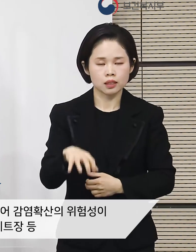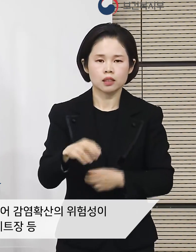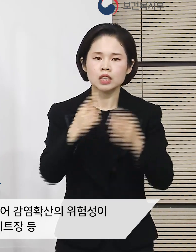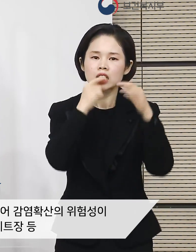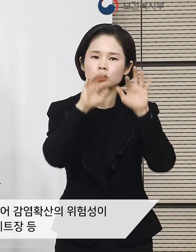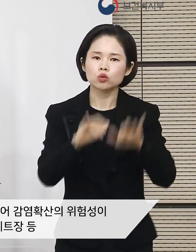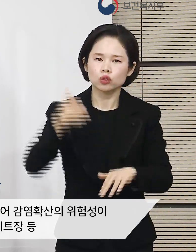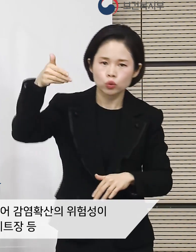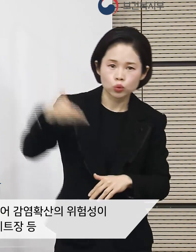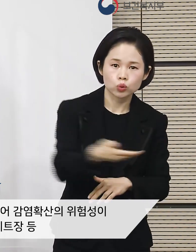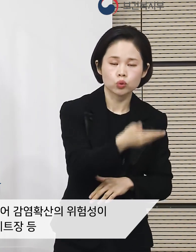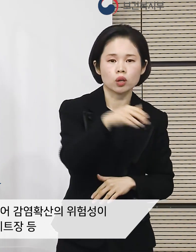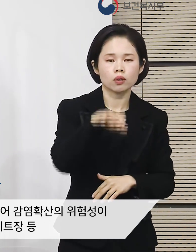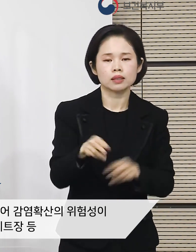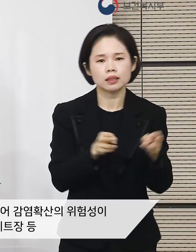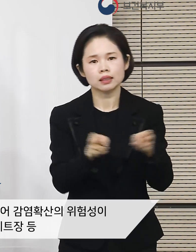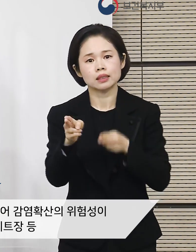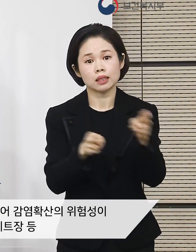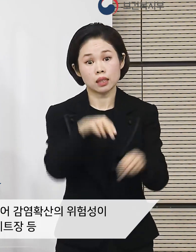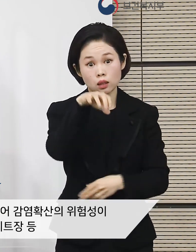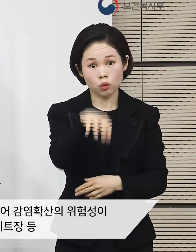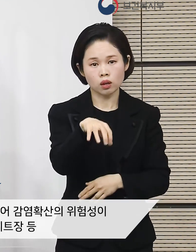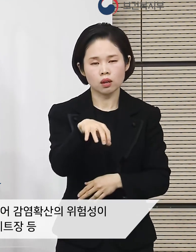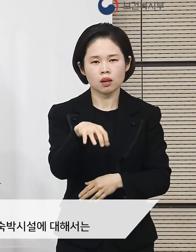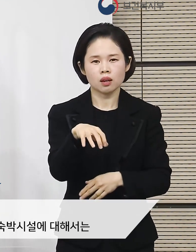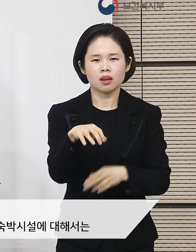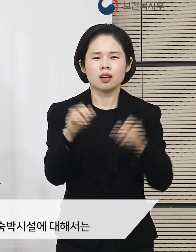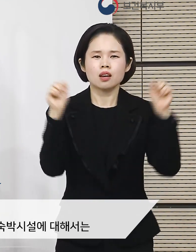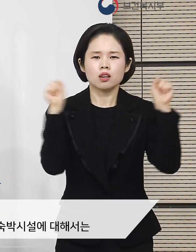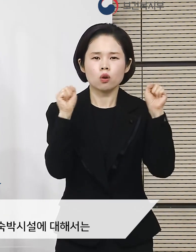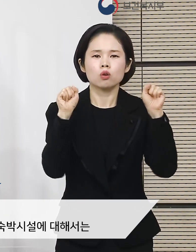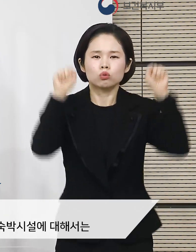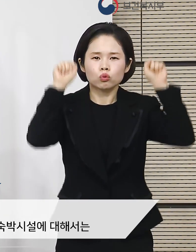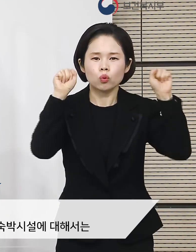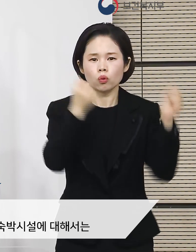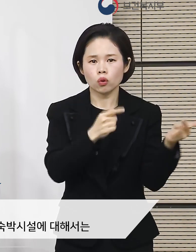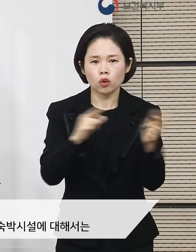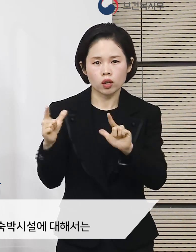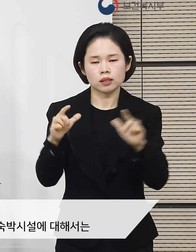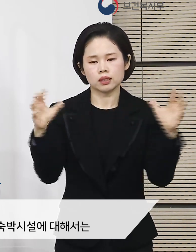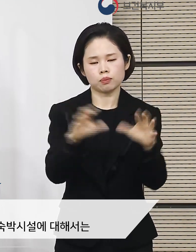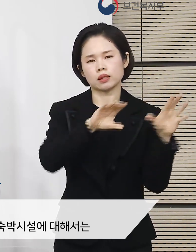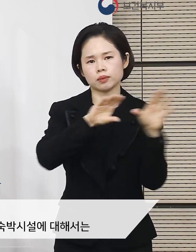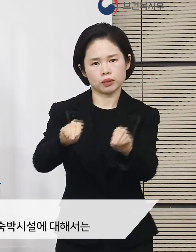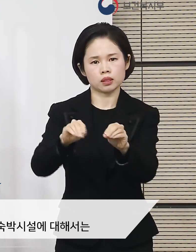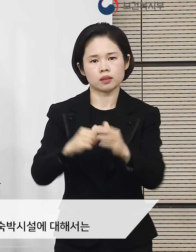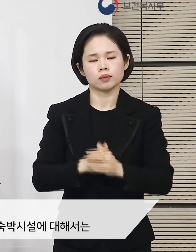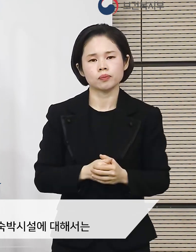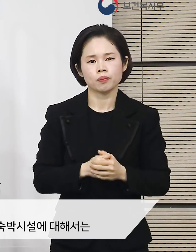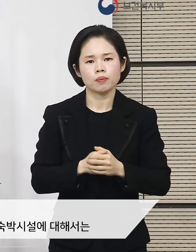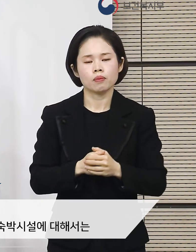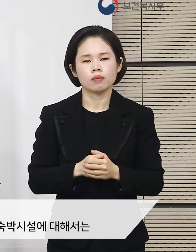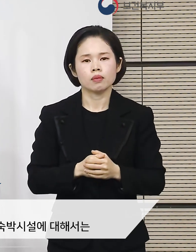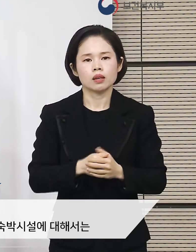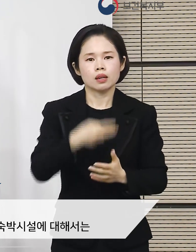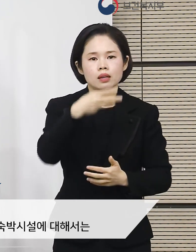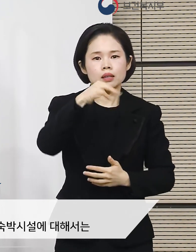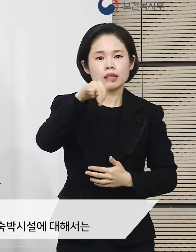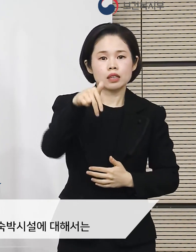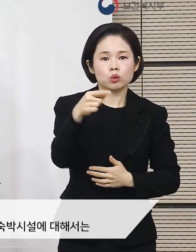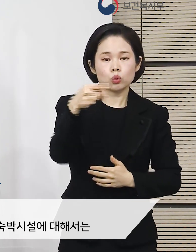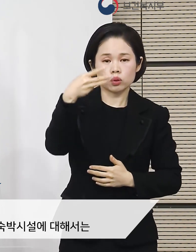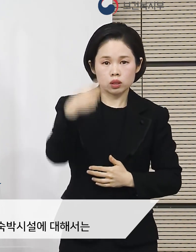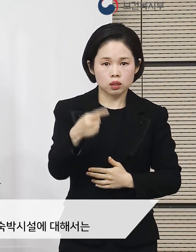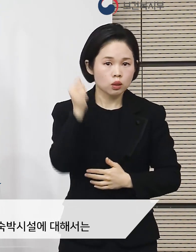스키장, 눈썰매장, 스케이트장 등 겨울 스포츠 시설에 대해서도 집합 금지합니다.